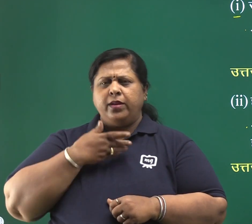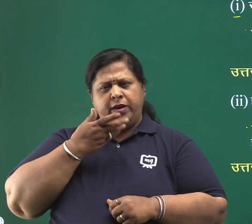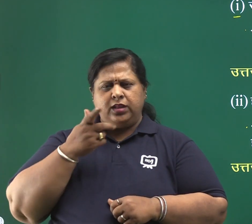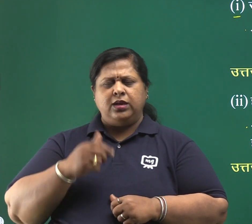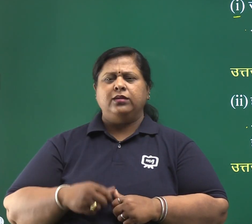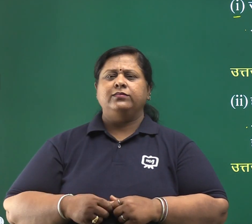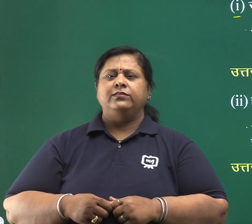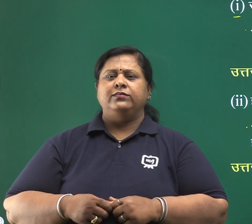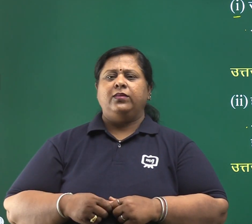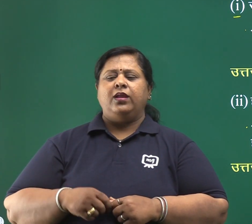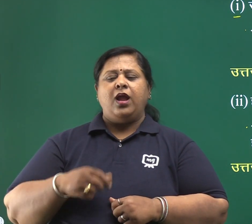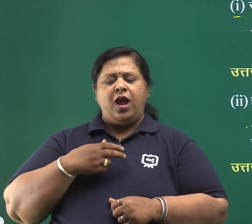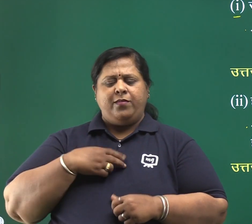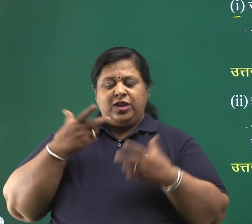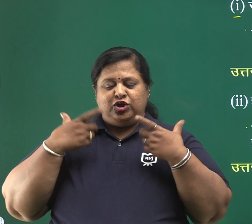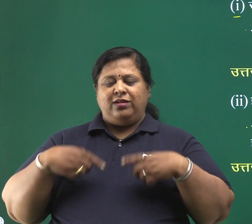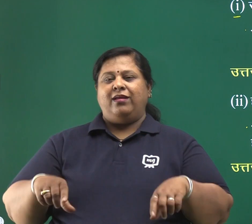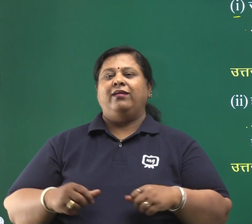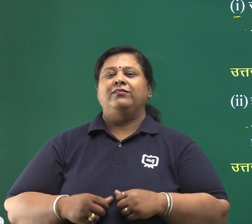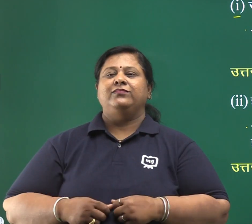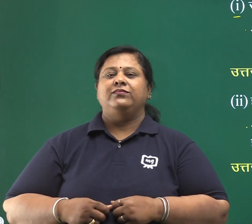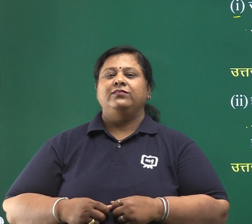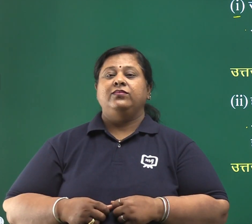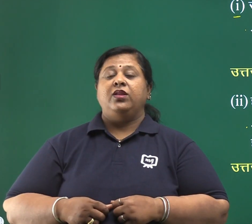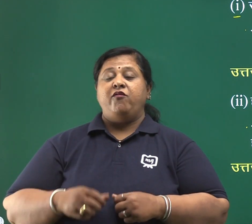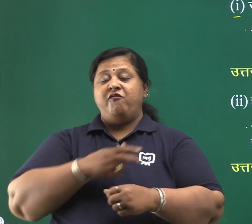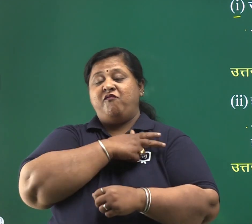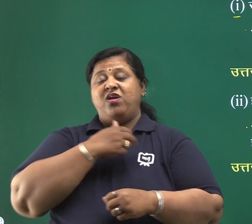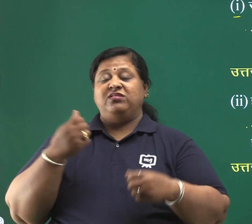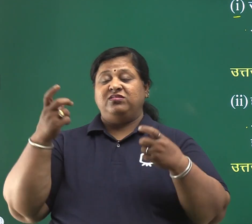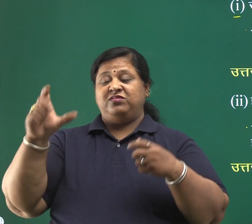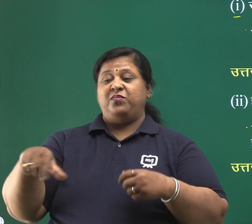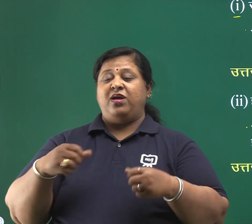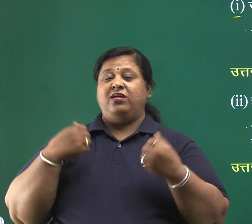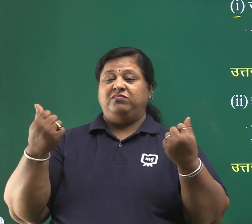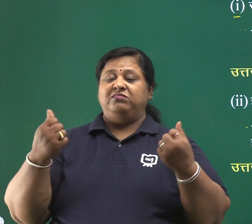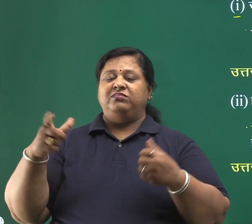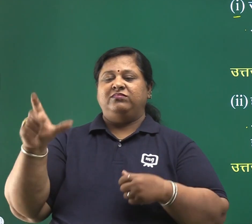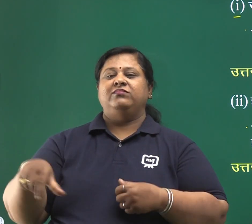था हमारे शरीर के वीर सिपाही